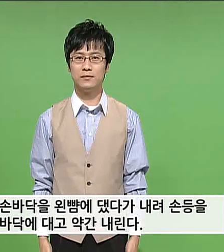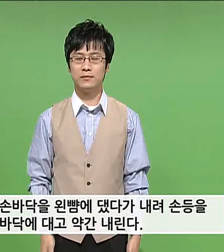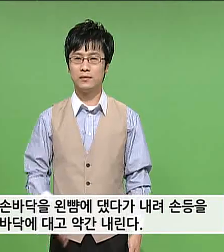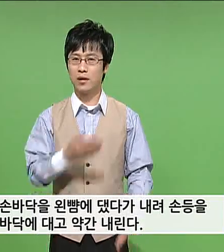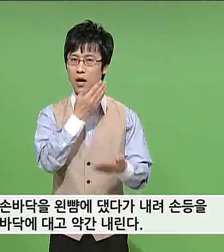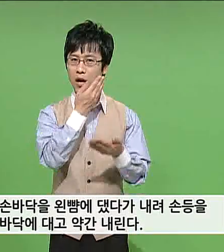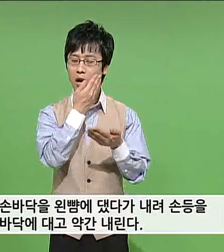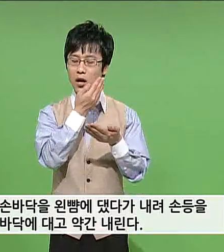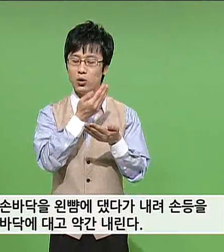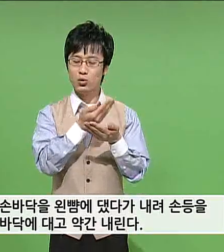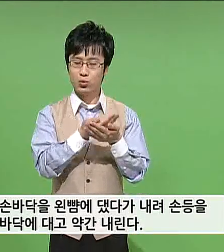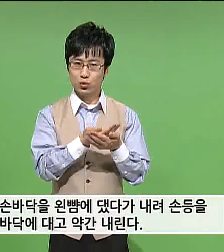중요.